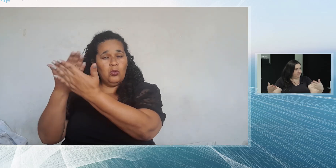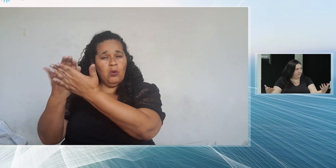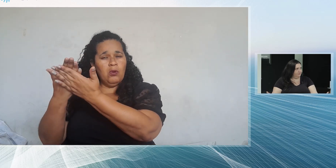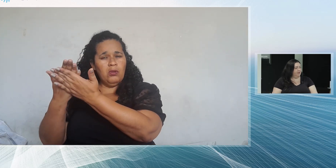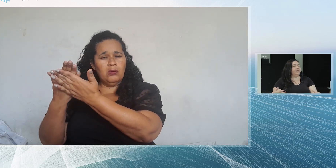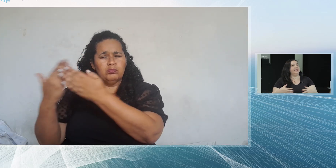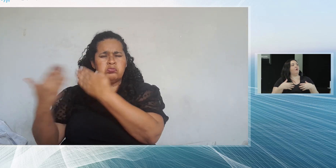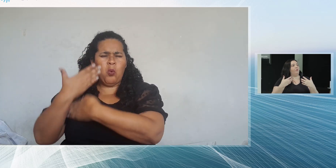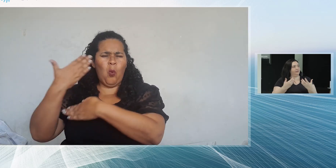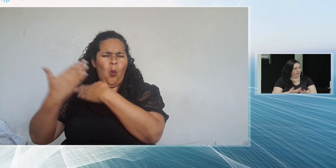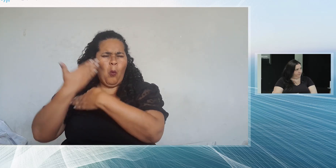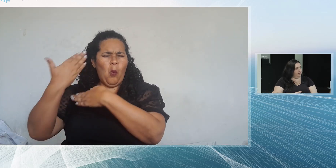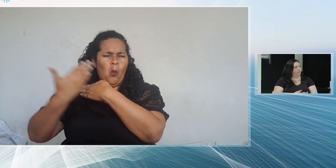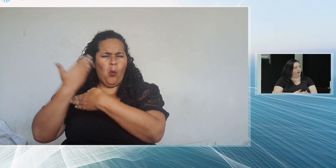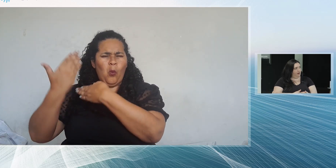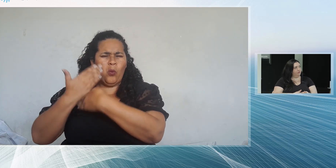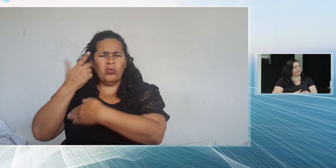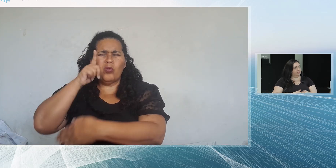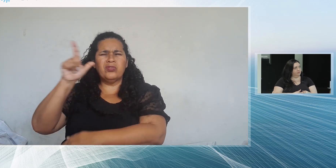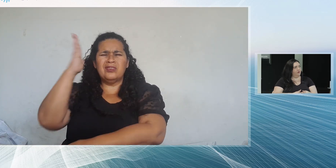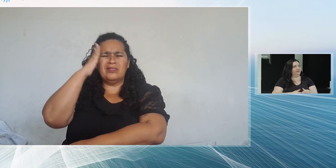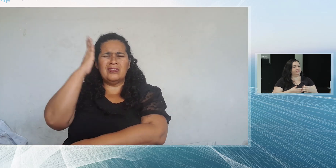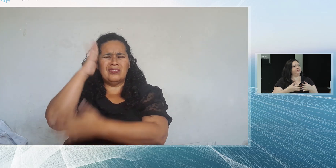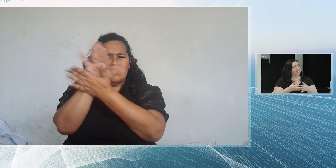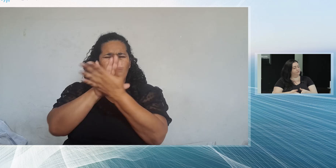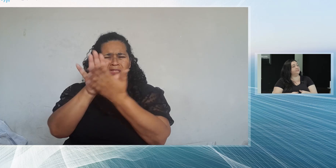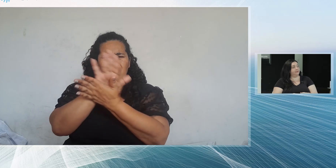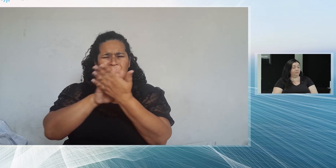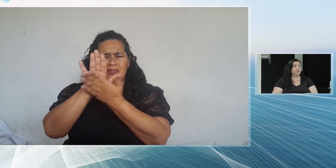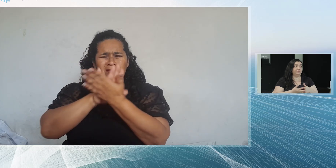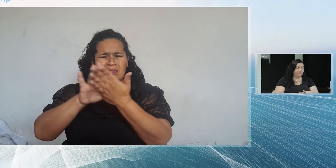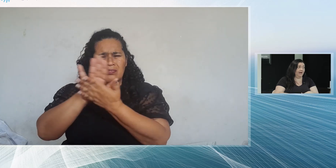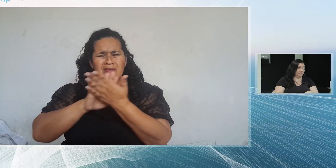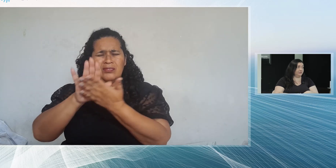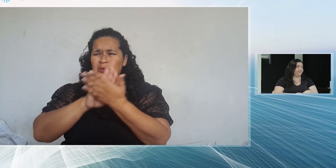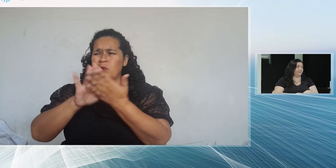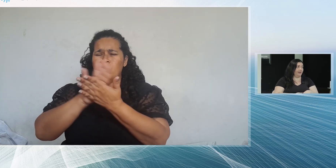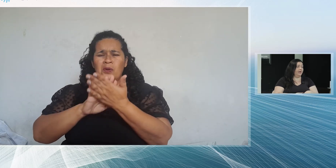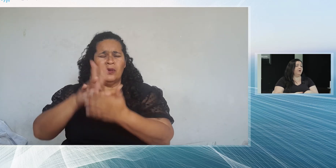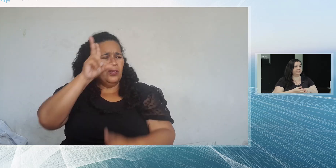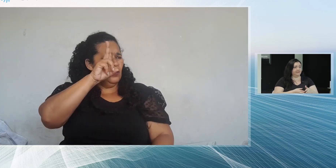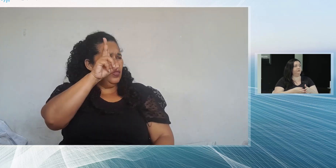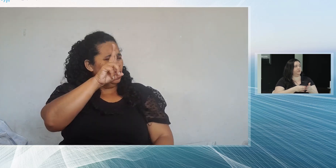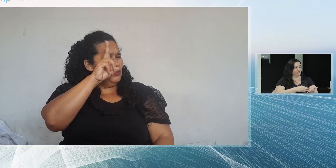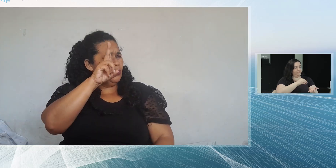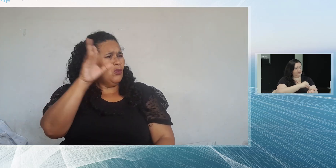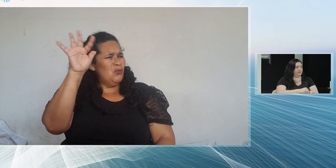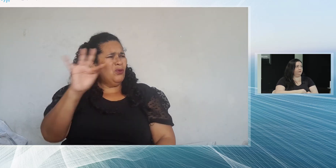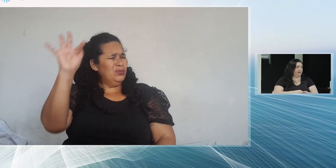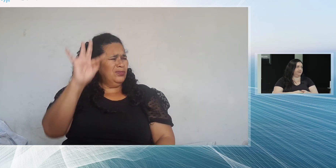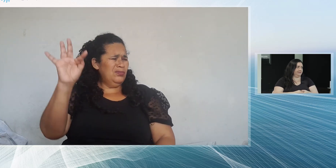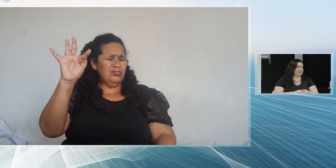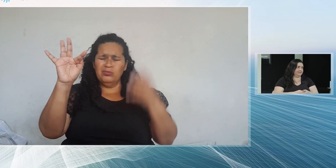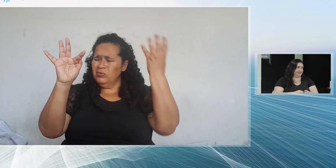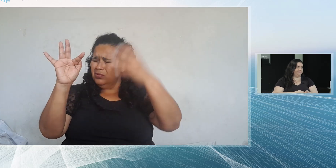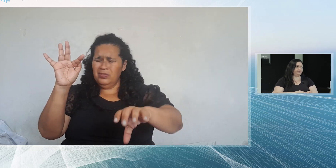eu não consigo. E aí, com a terapia com ela, conversando com ela, falou assim, não, você tem uma dificuldade, né? Você tem um transtorno aqui,